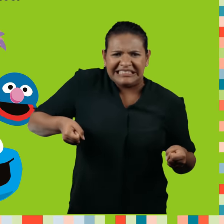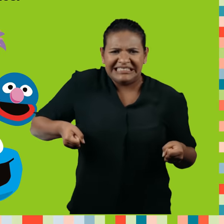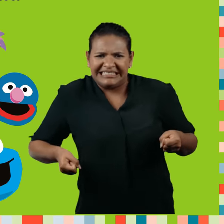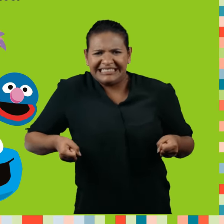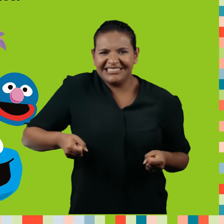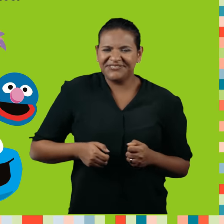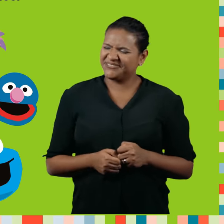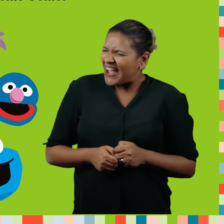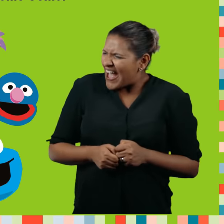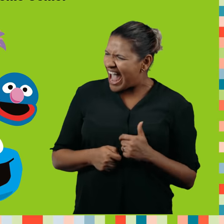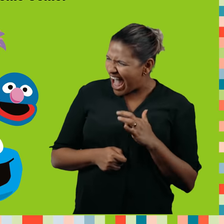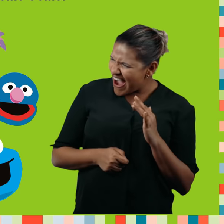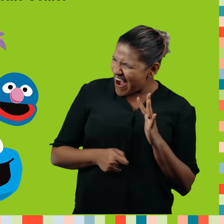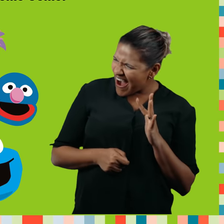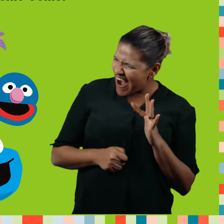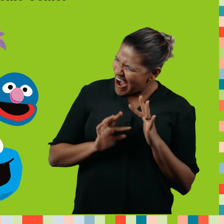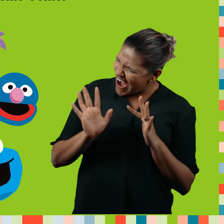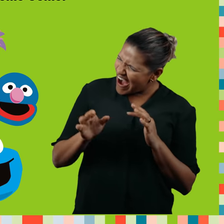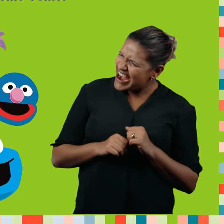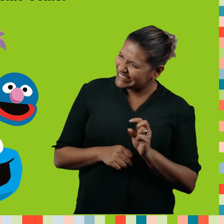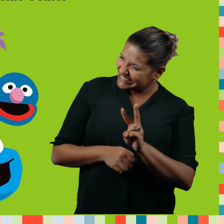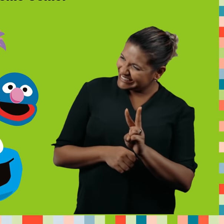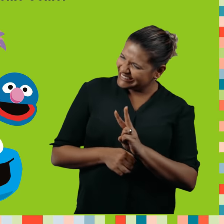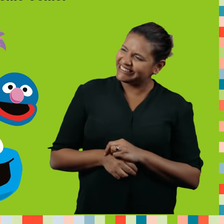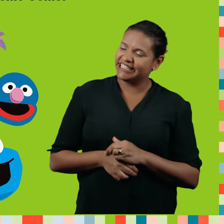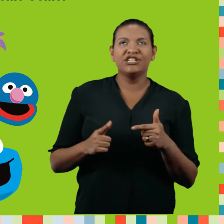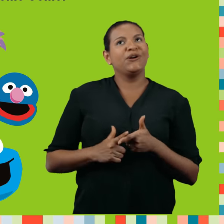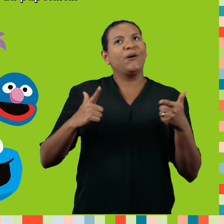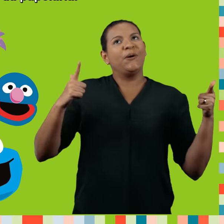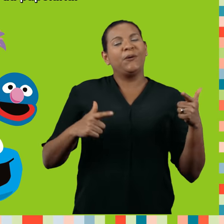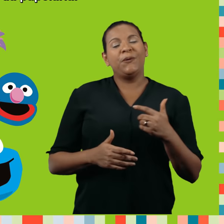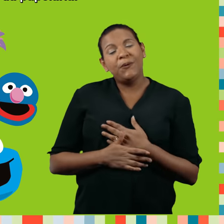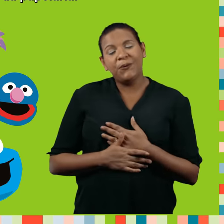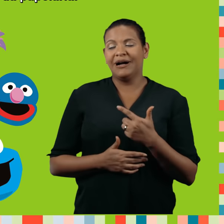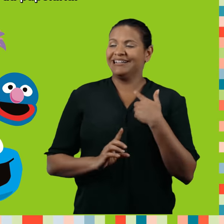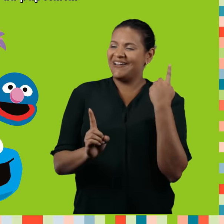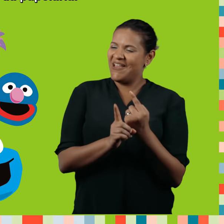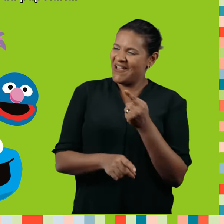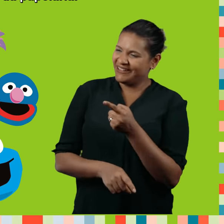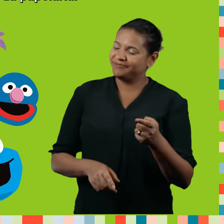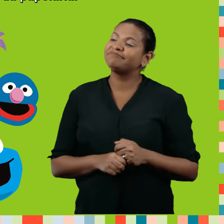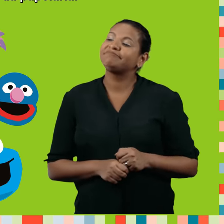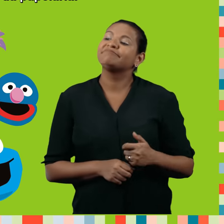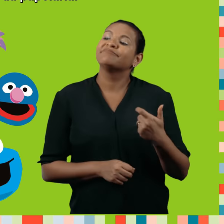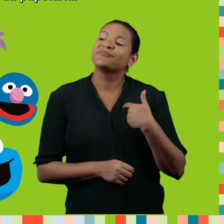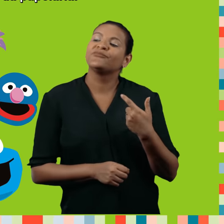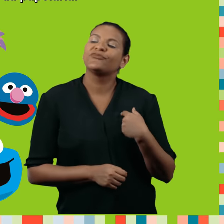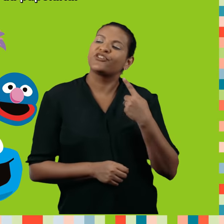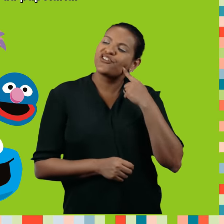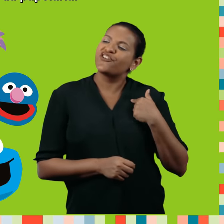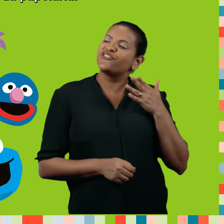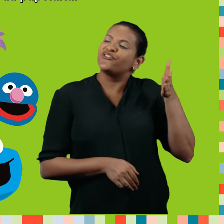nas mãos. Oi, Hebe! Oi, Come Come! Que sorte eu encontrar vocês! Acabei de voltar